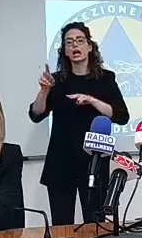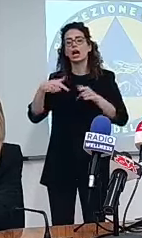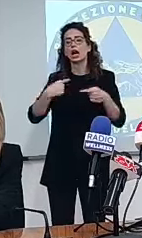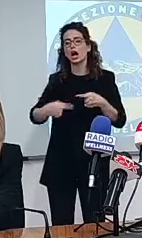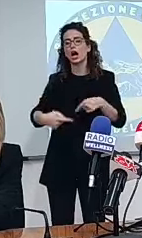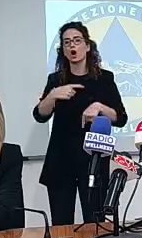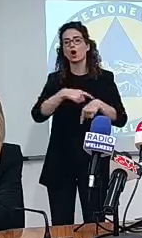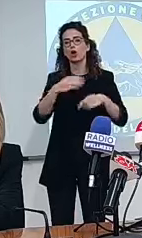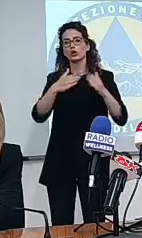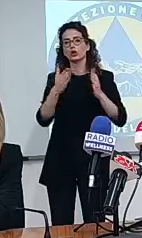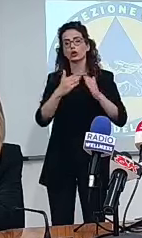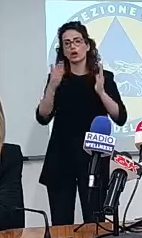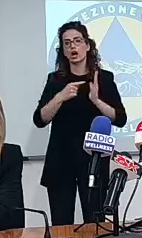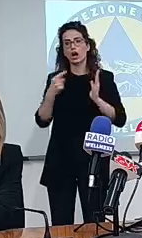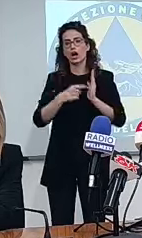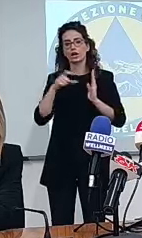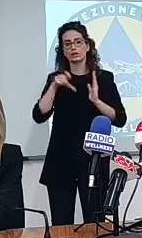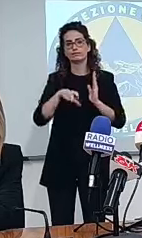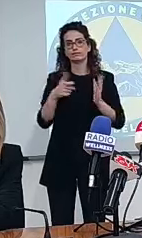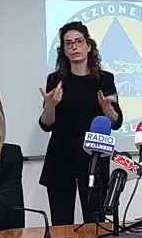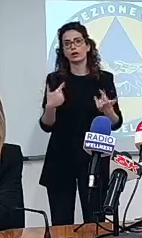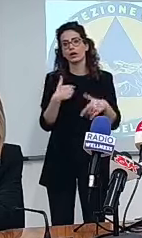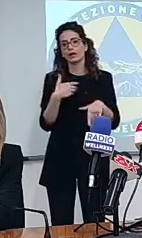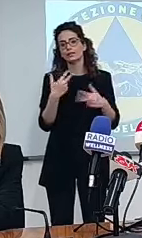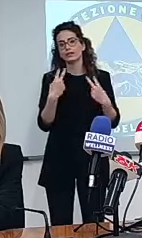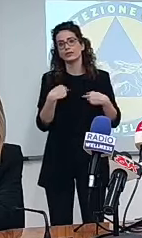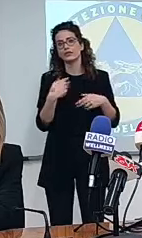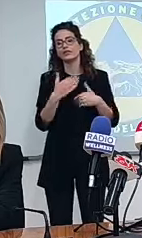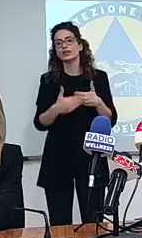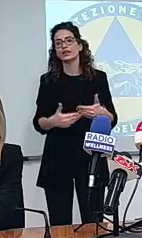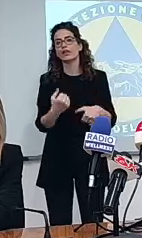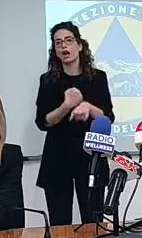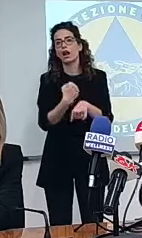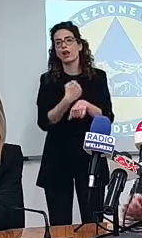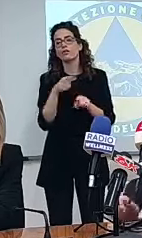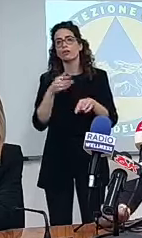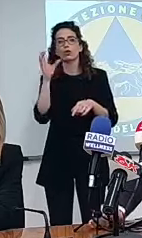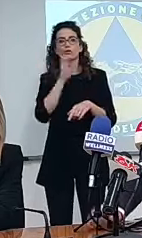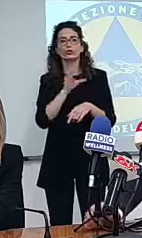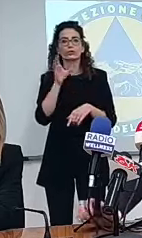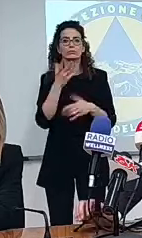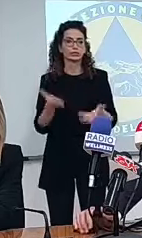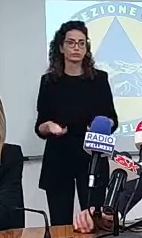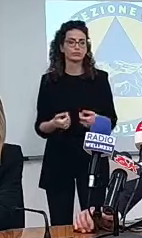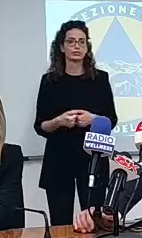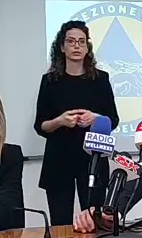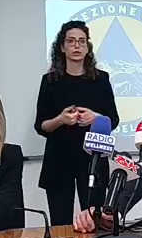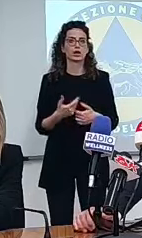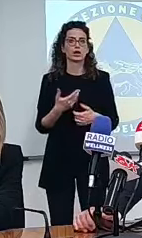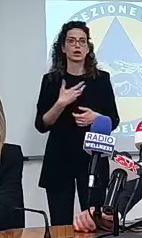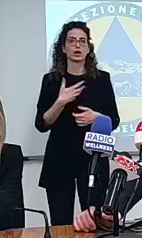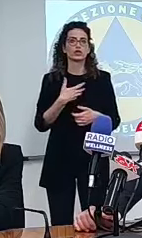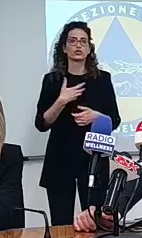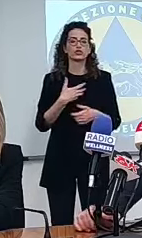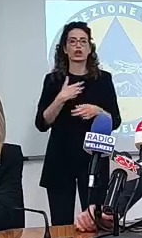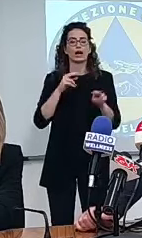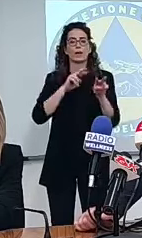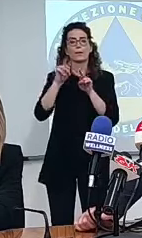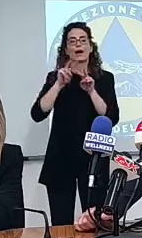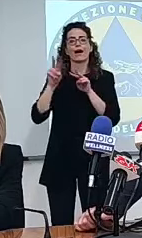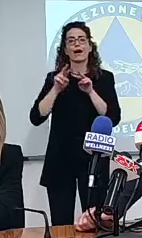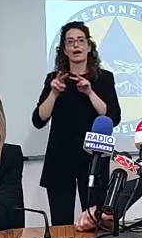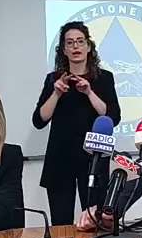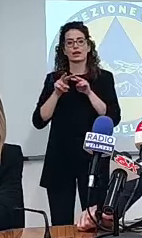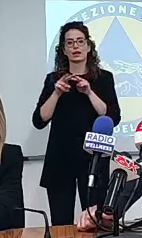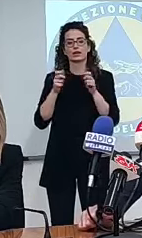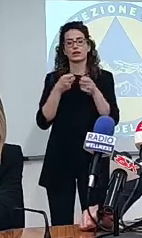coprifuoco. Beh, e noi viviamo anche di turismo. Certo. Comunque siamo tra i paesi che lo ha allentato di più. Sentivo oggi